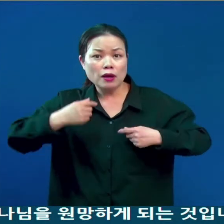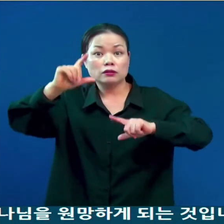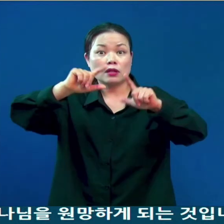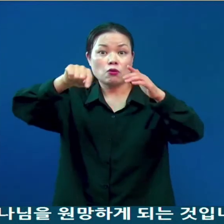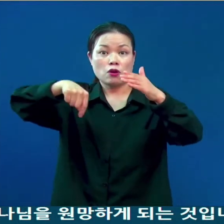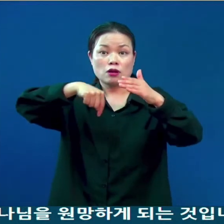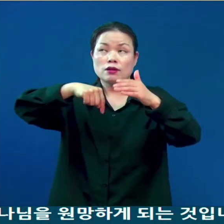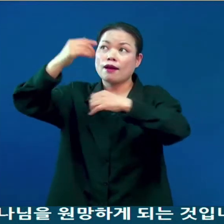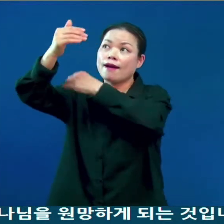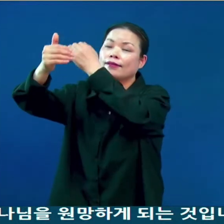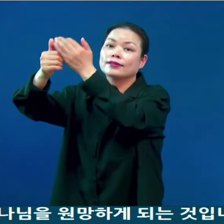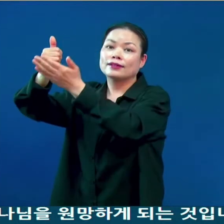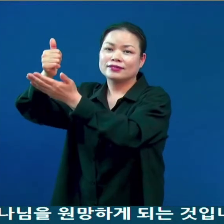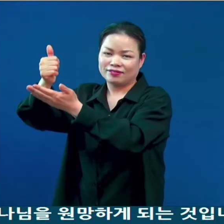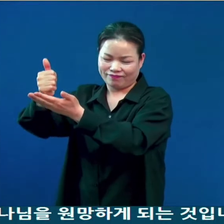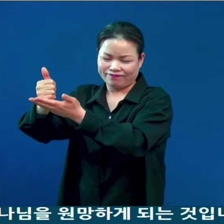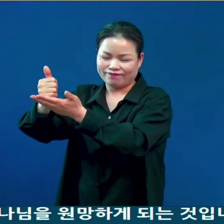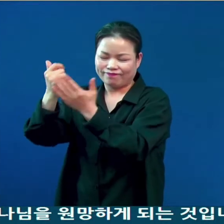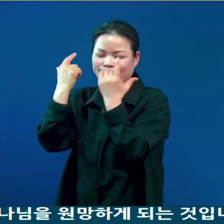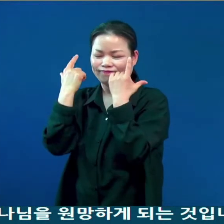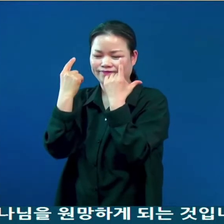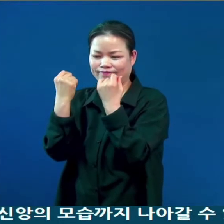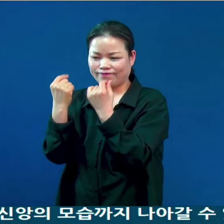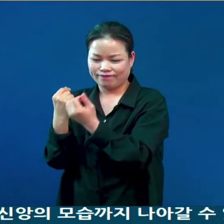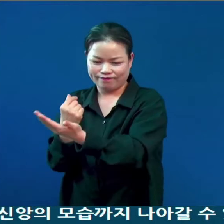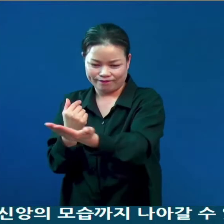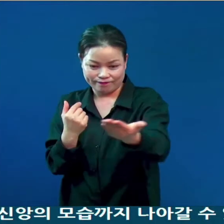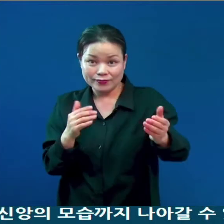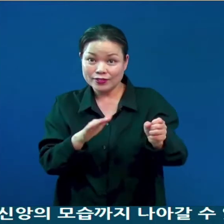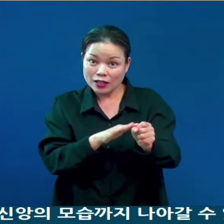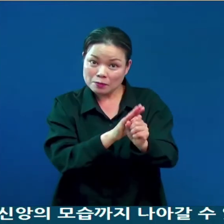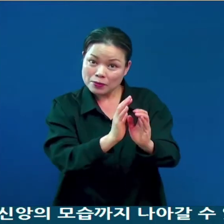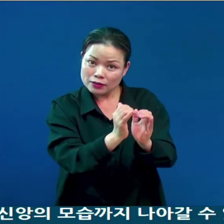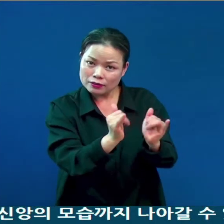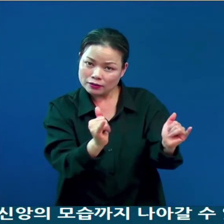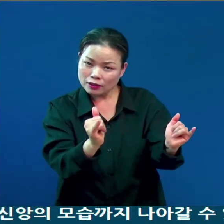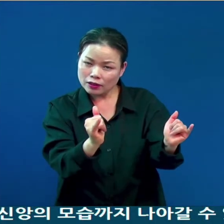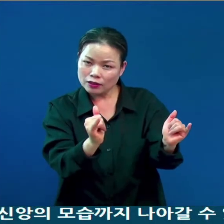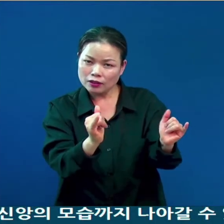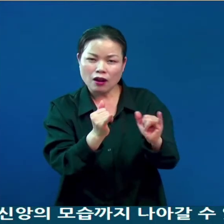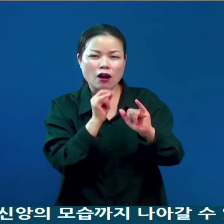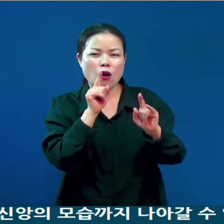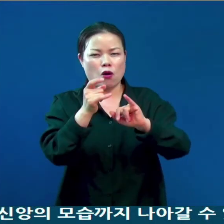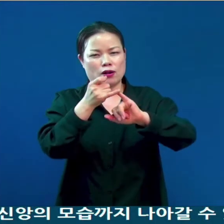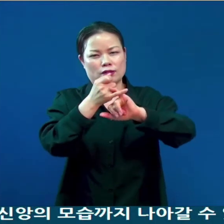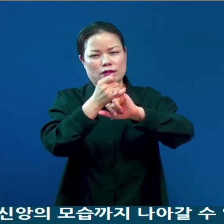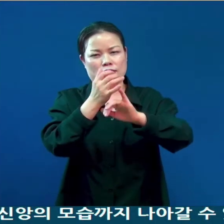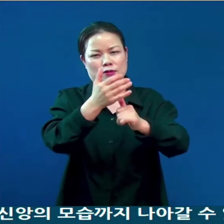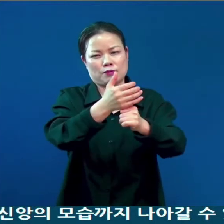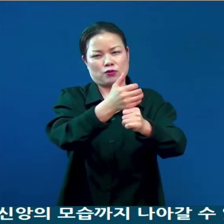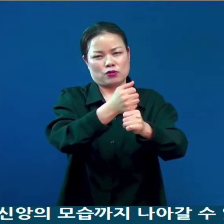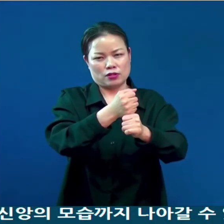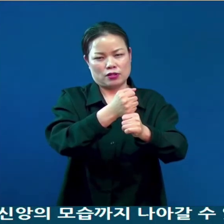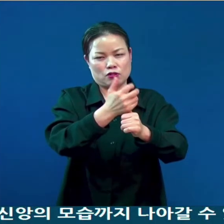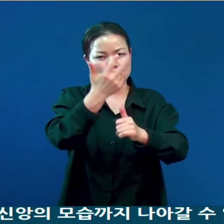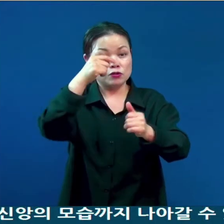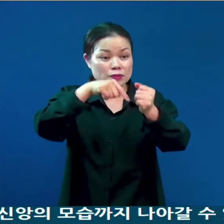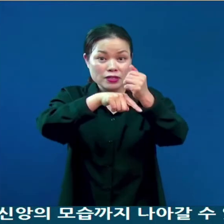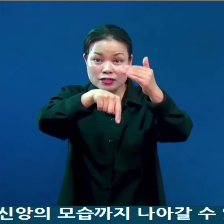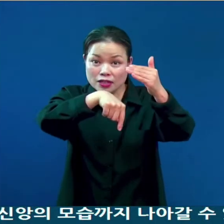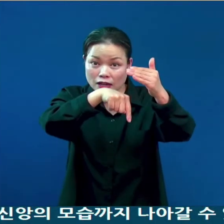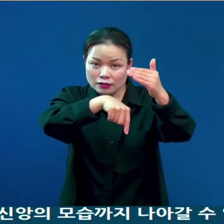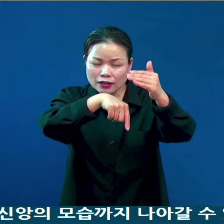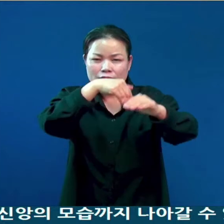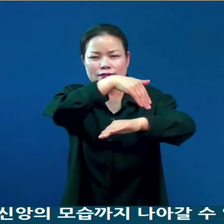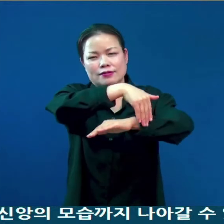속에서도 하나님은 여전히 당신의 사랑하는 백성들을 언약 안에 붙들어 주시고 당신의 뜻 안에서 하나님의